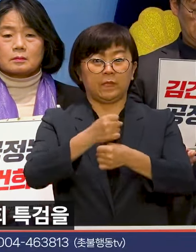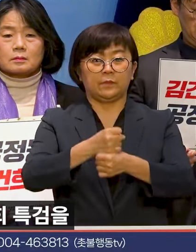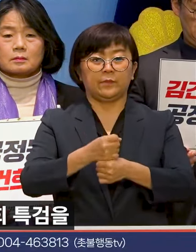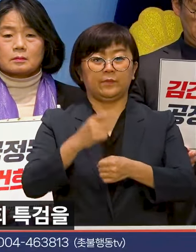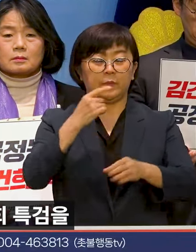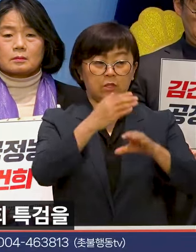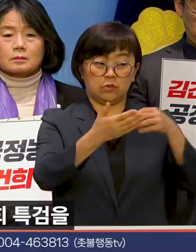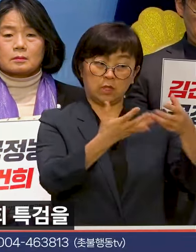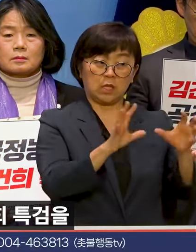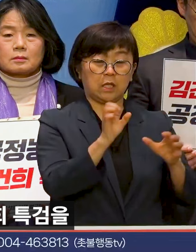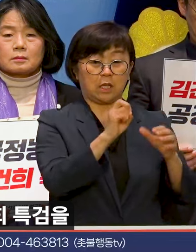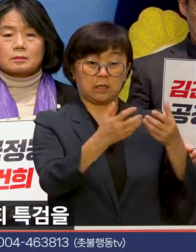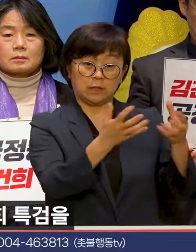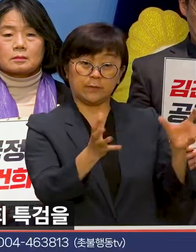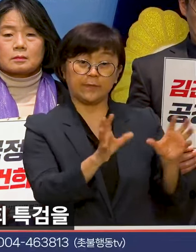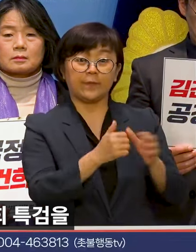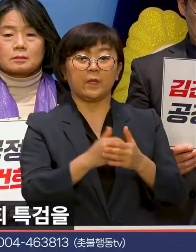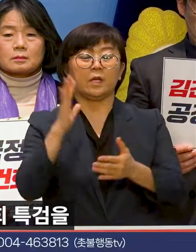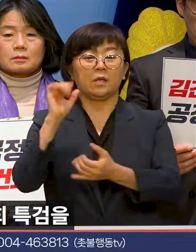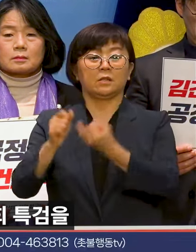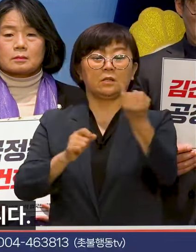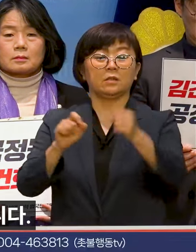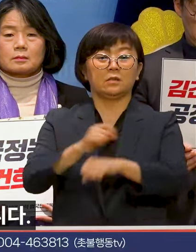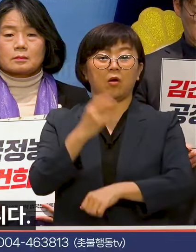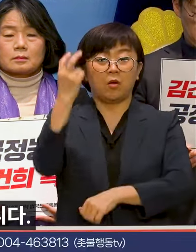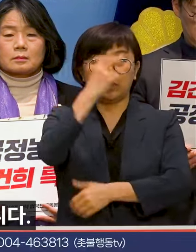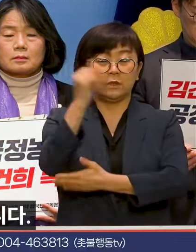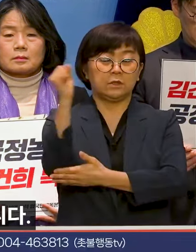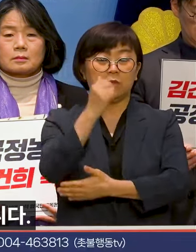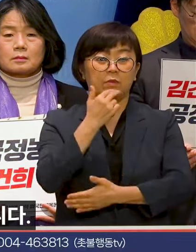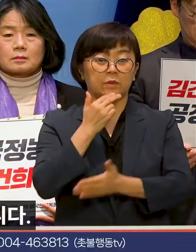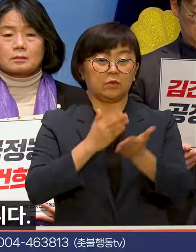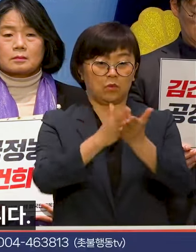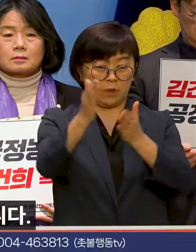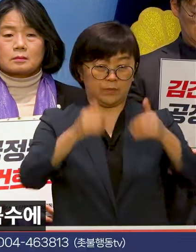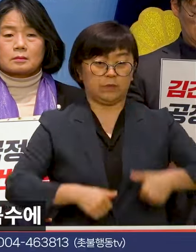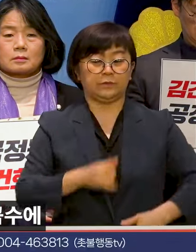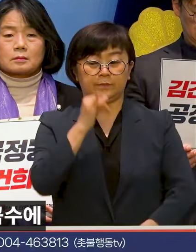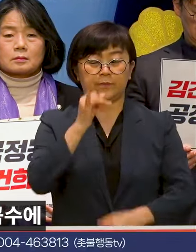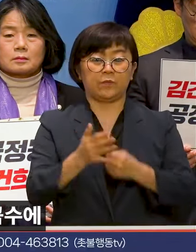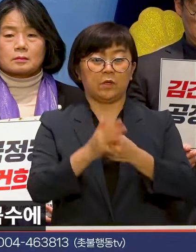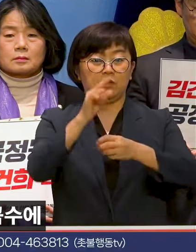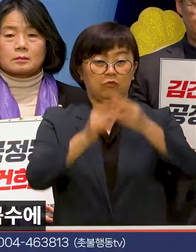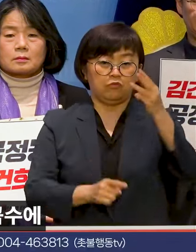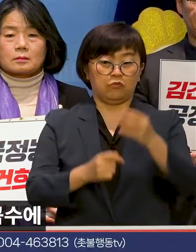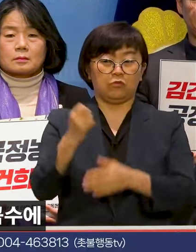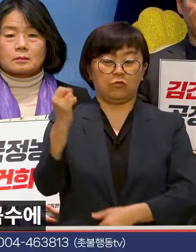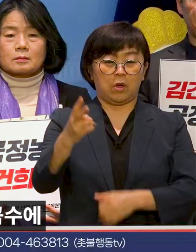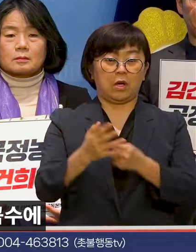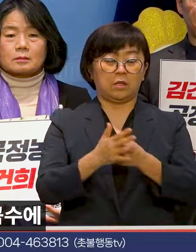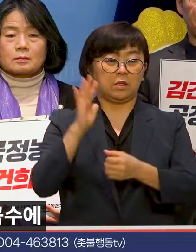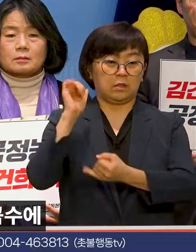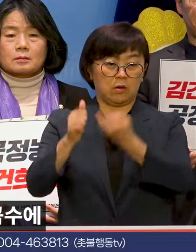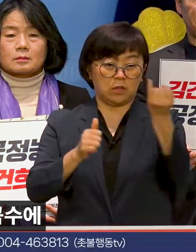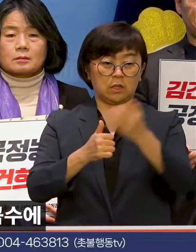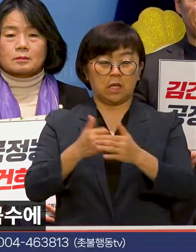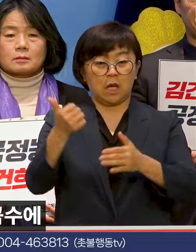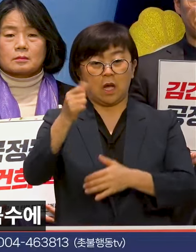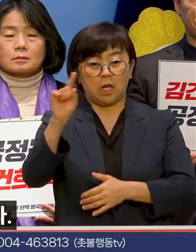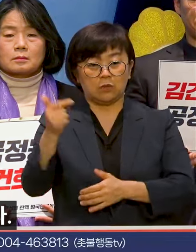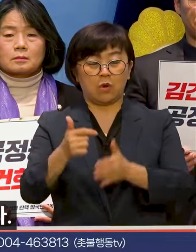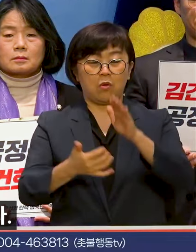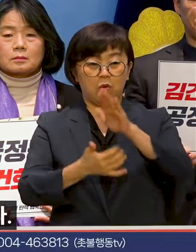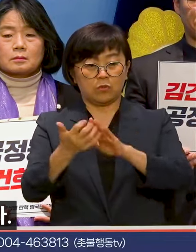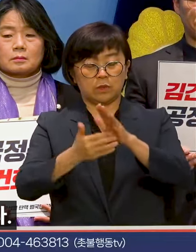민주당을 비롯한 야당들은 김건희 특검을 흔들림없이 통과시켜 합니다 윤석열과 김건희 한동훈의